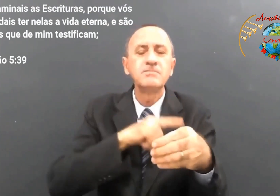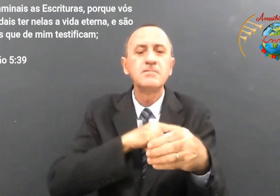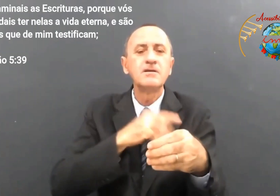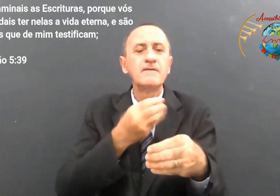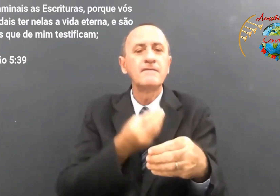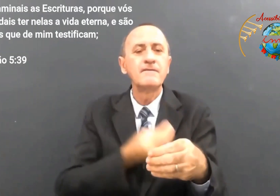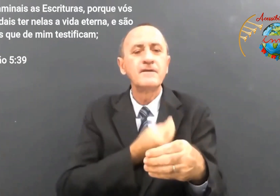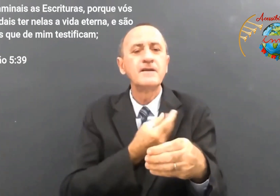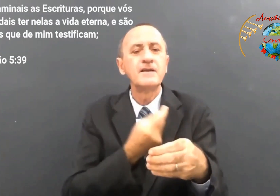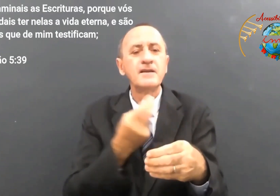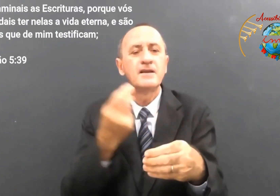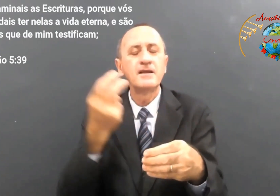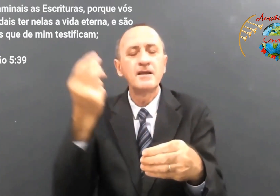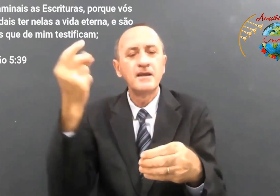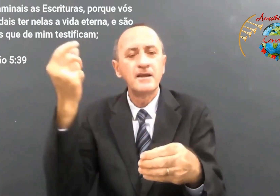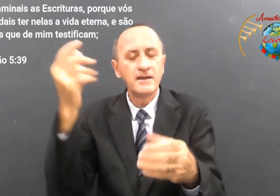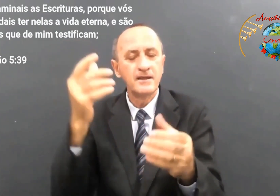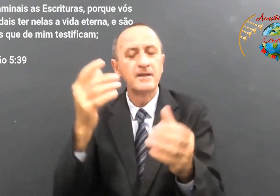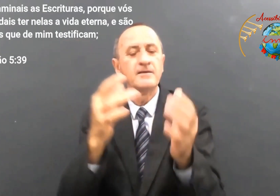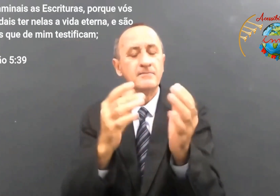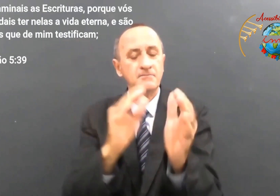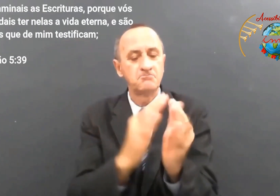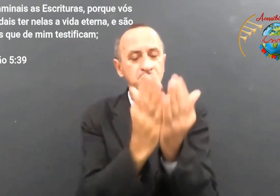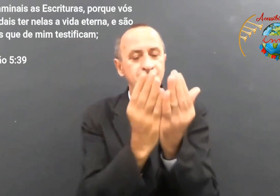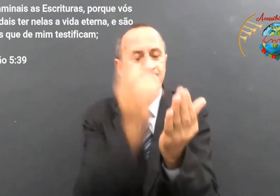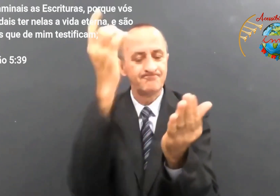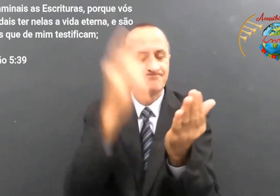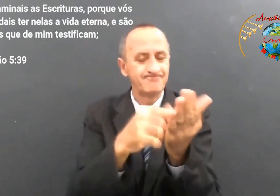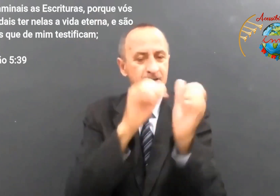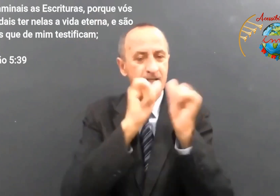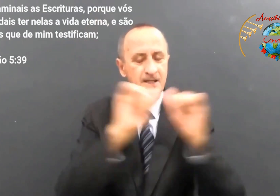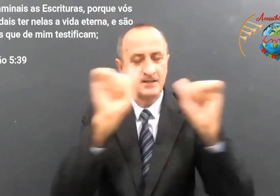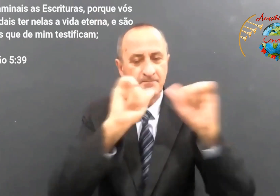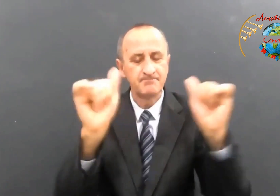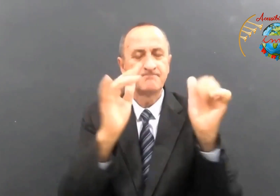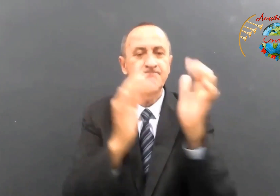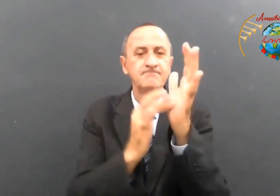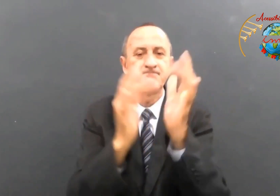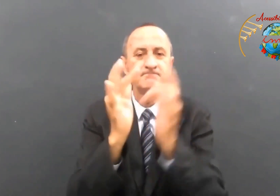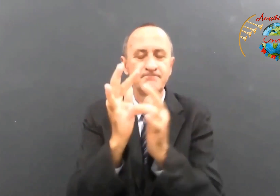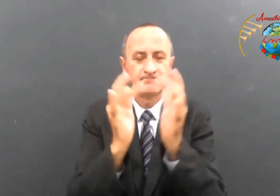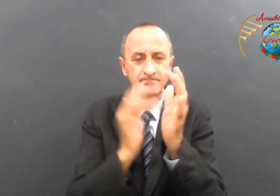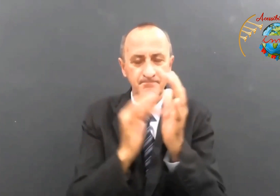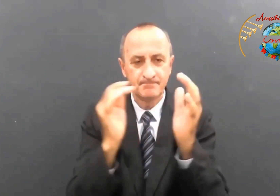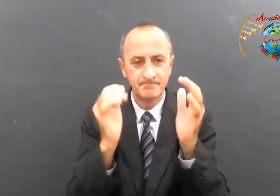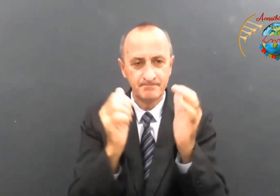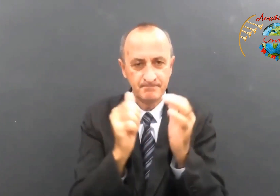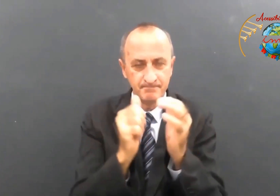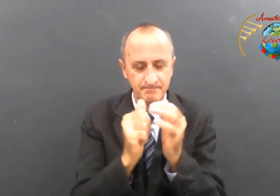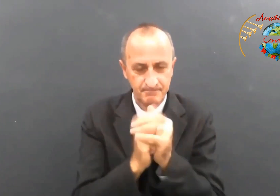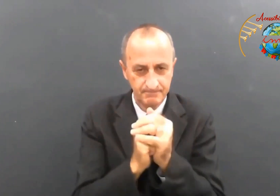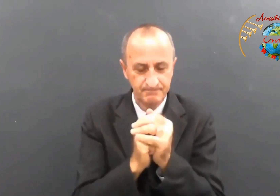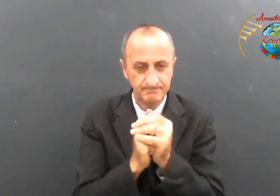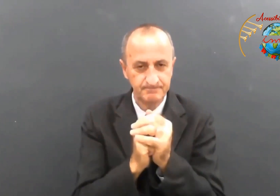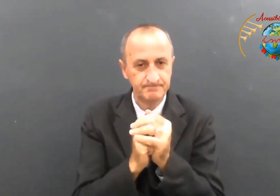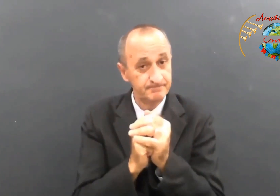são elas que de mim testificam. Amém? Bem, então o tema da